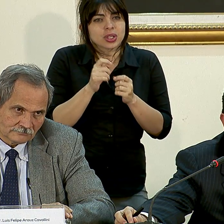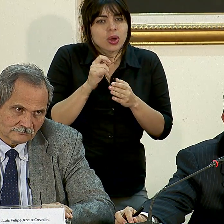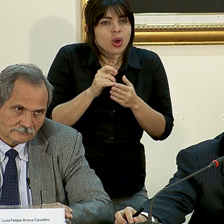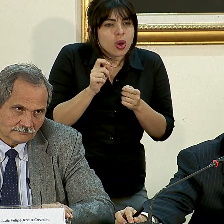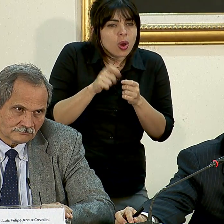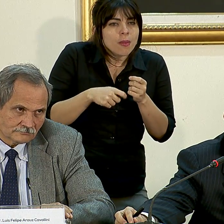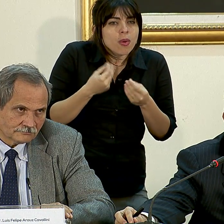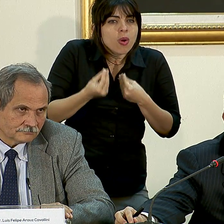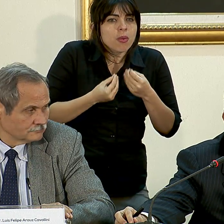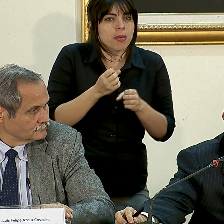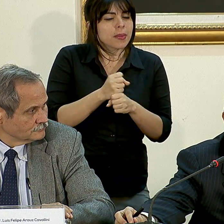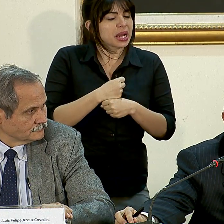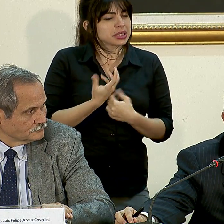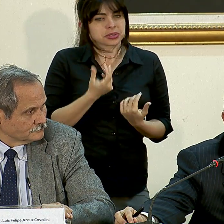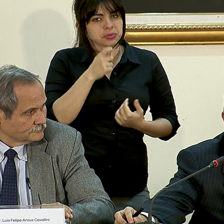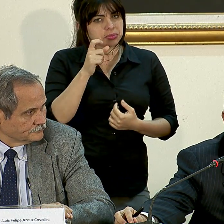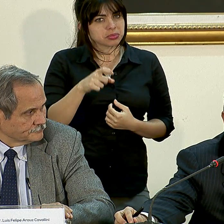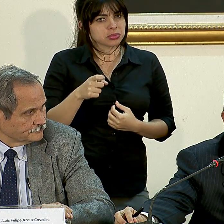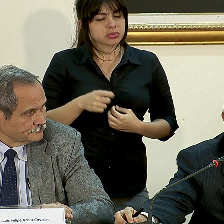hace. Entonces,